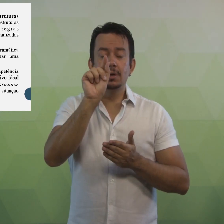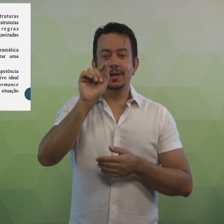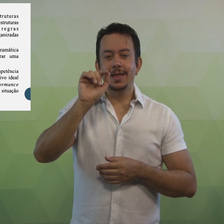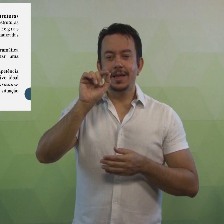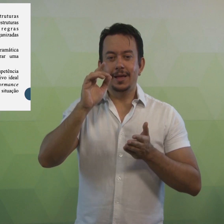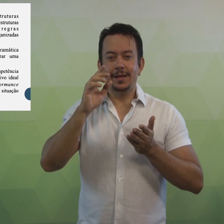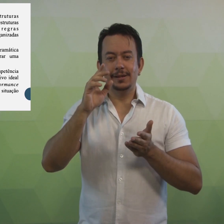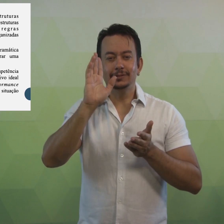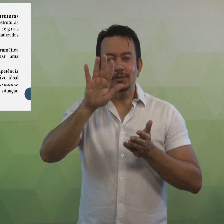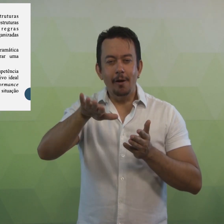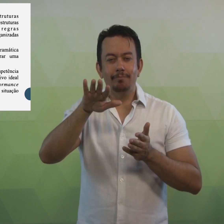a língua.